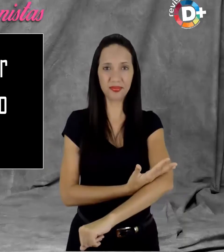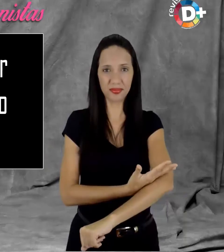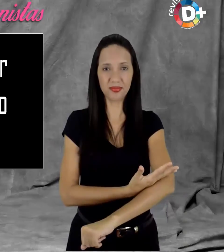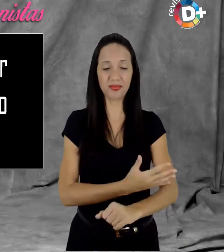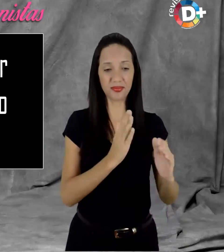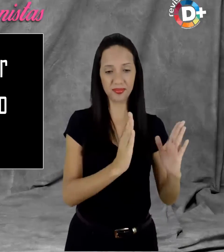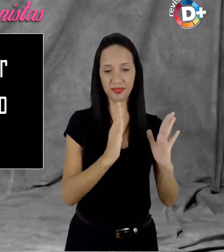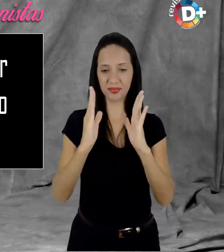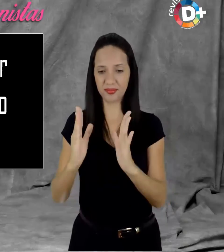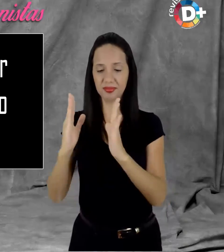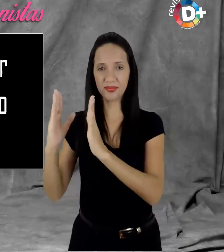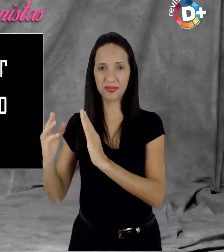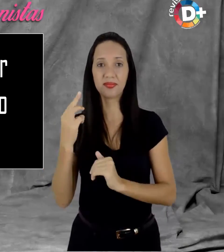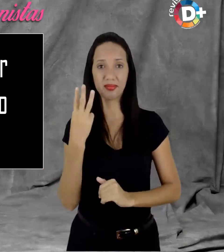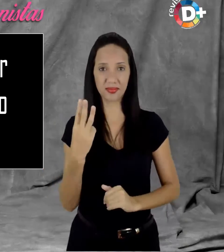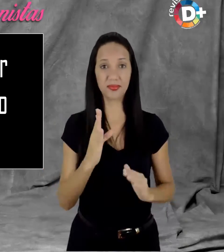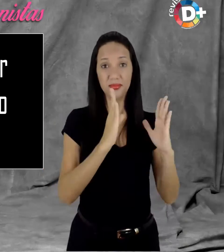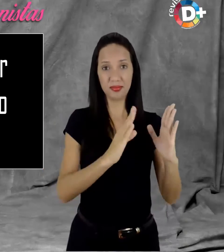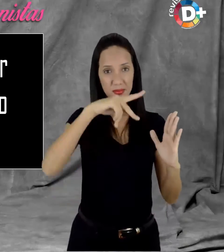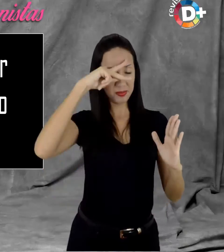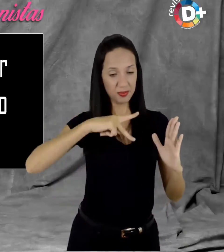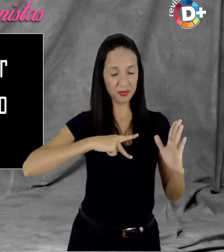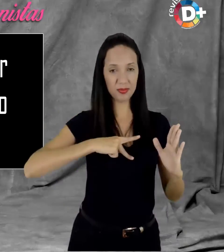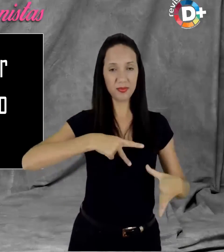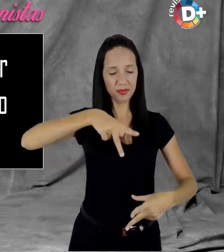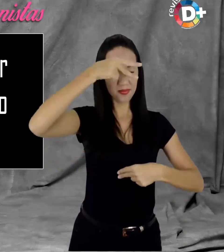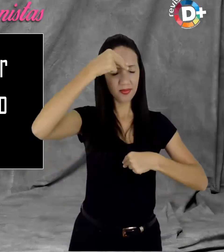amadurecimento emocional. Isso acontece em 3 fases: